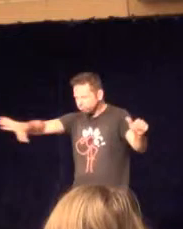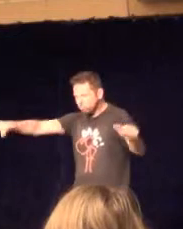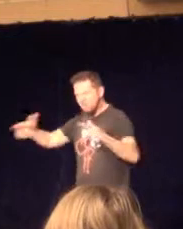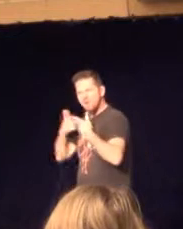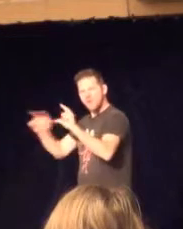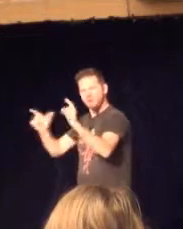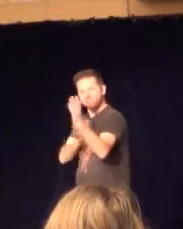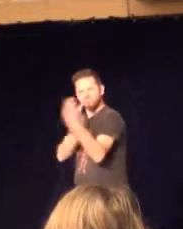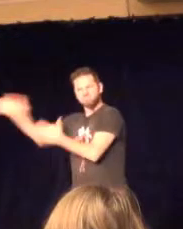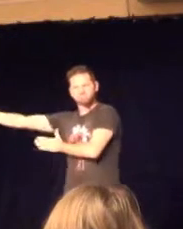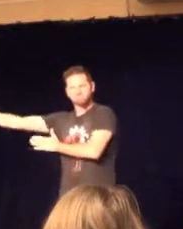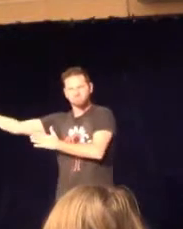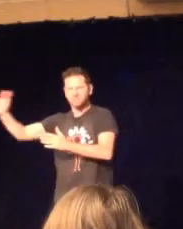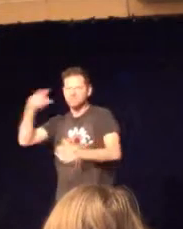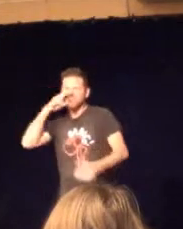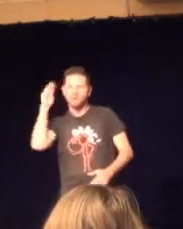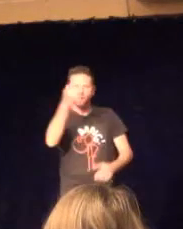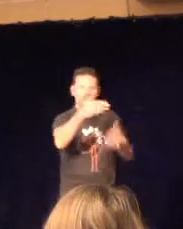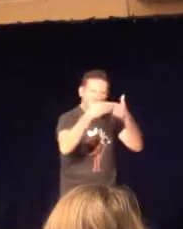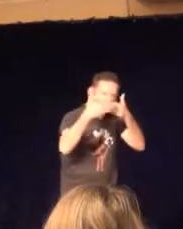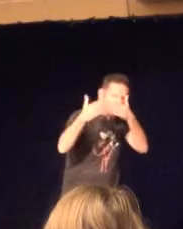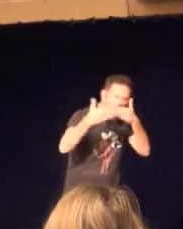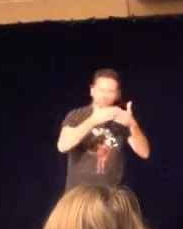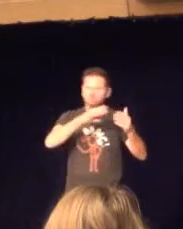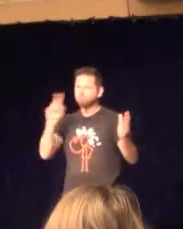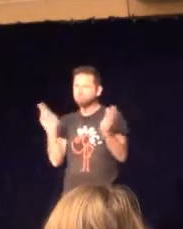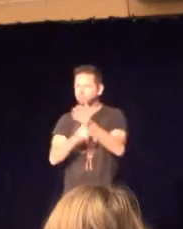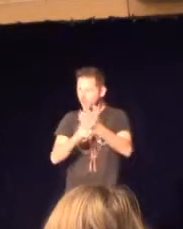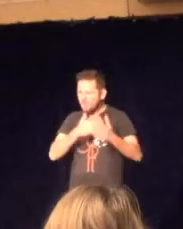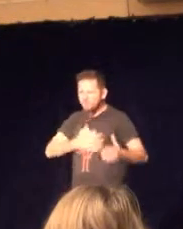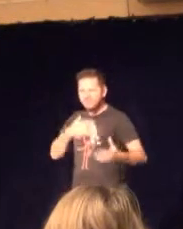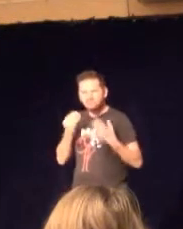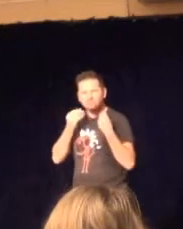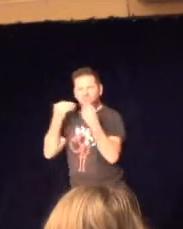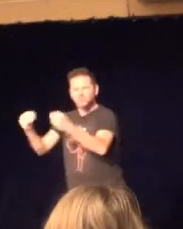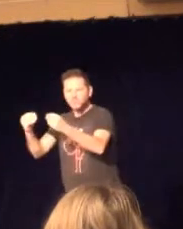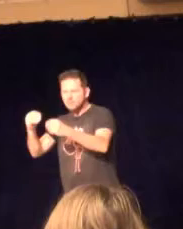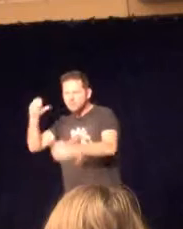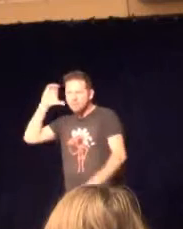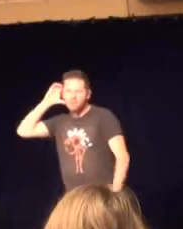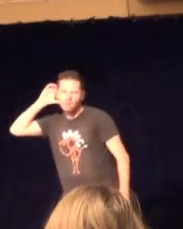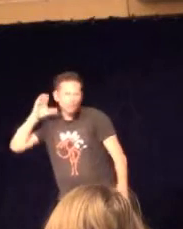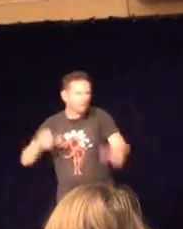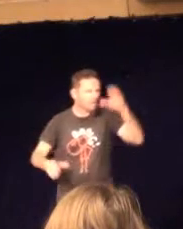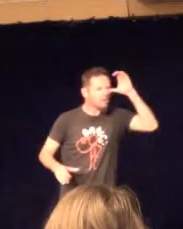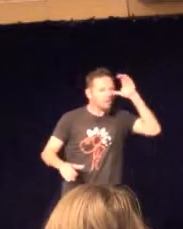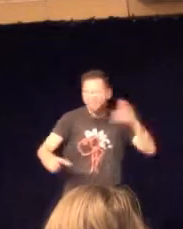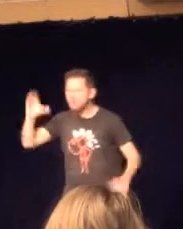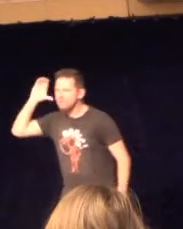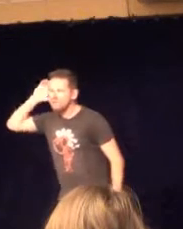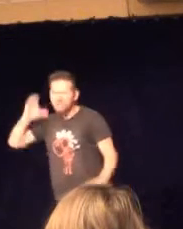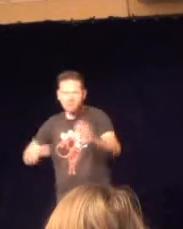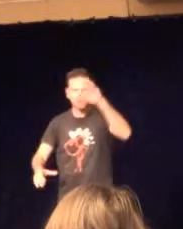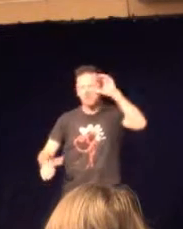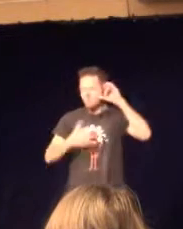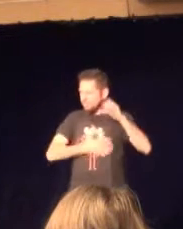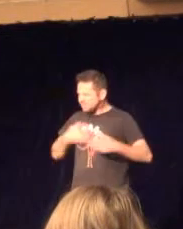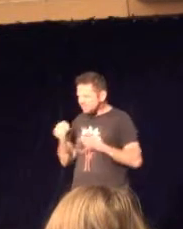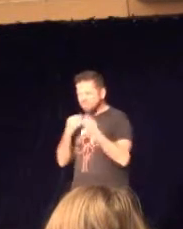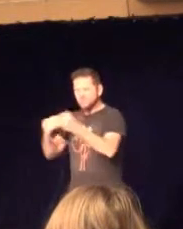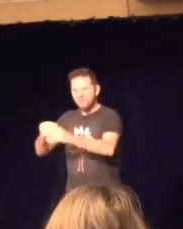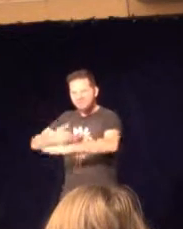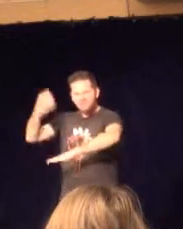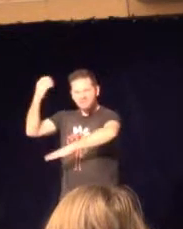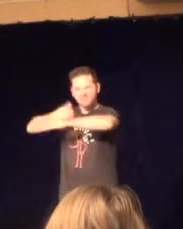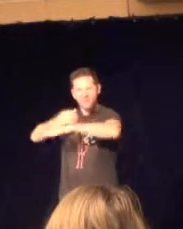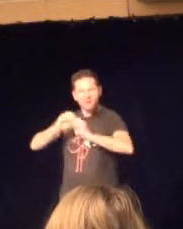de regarder dans l'entrebâillement des portes, le plaisir de laisser traîner leurs oreilles, le plaisir d'abandonner leur fer sur